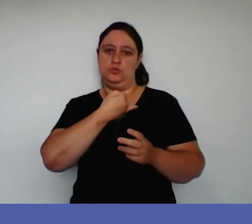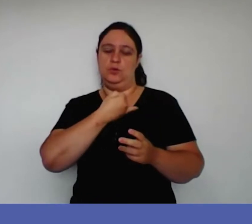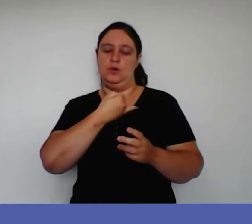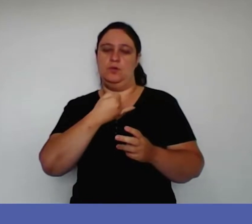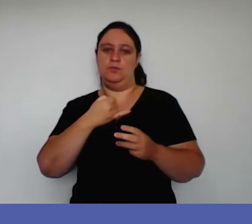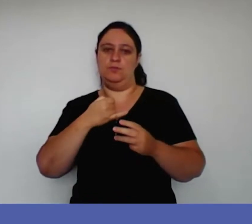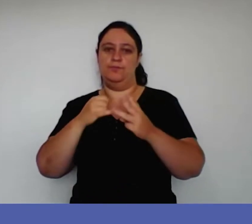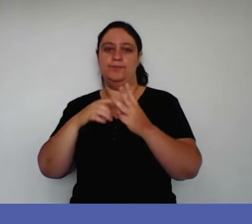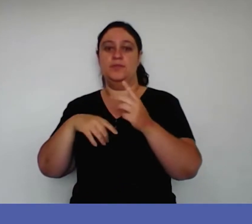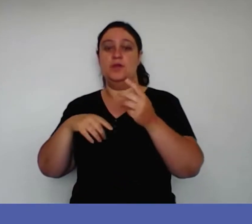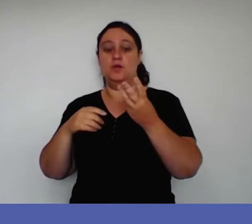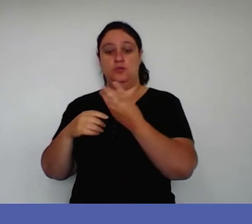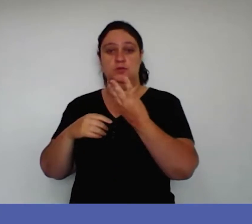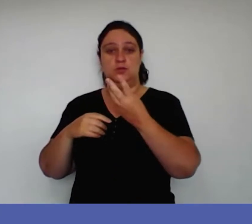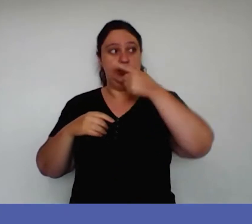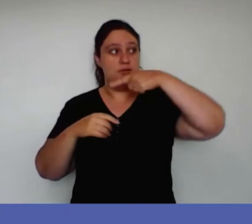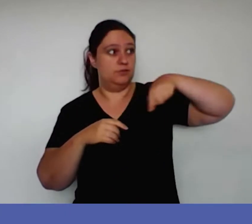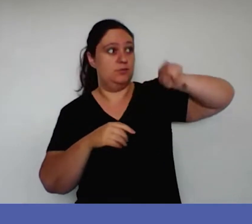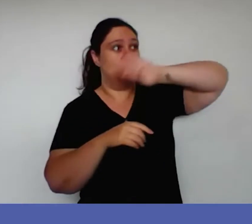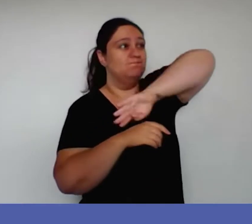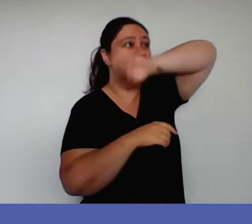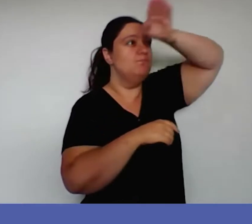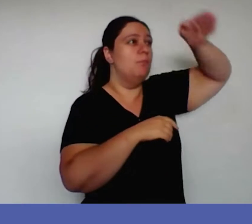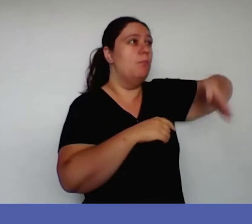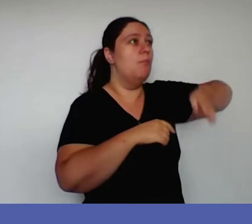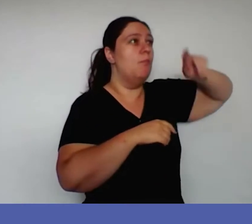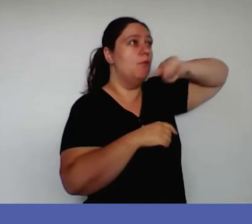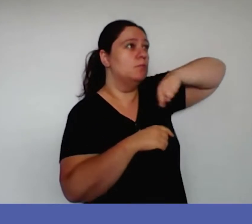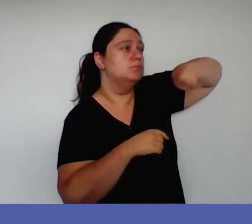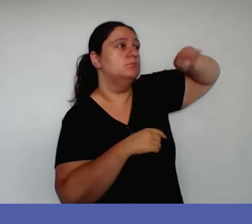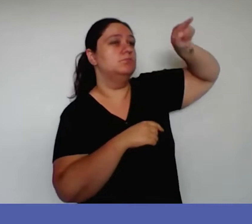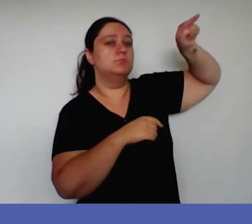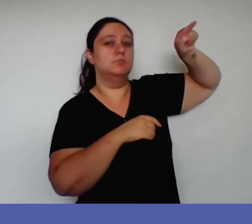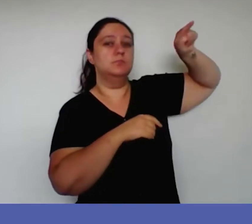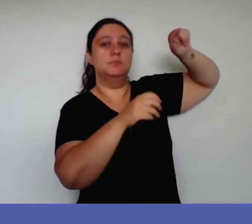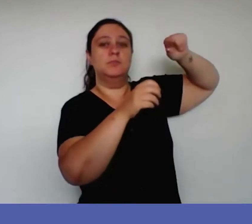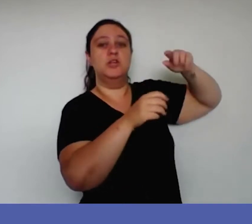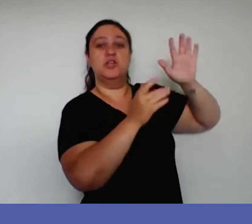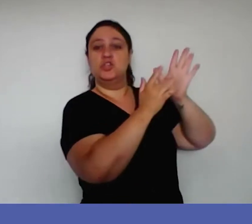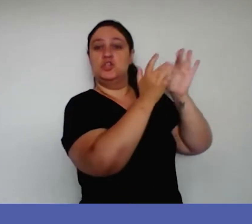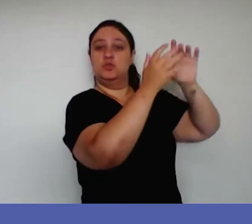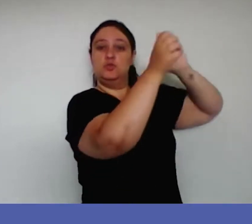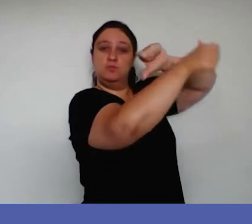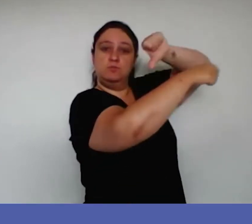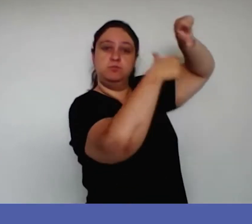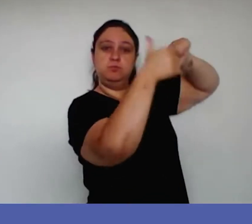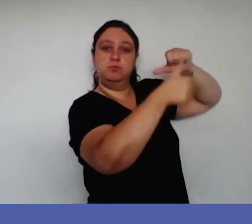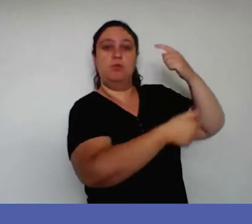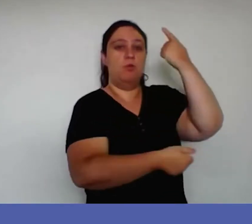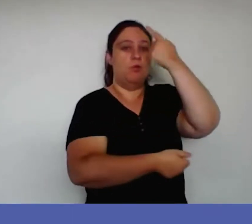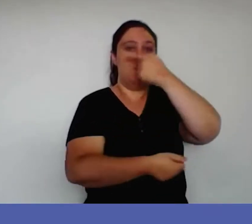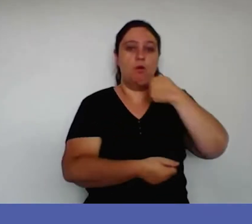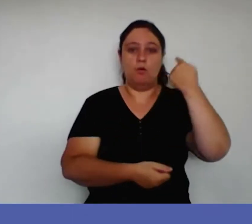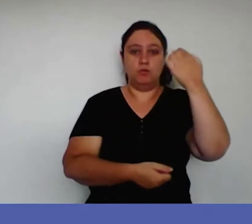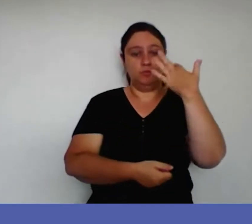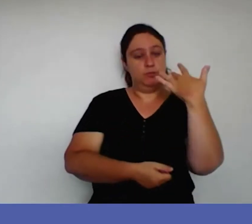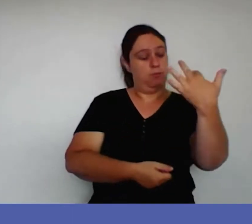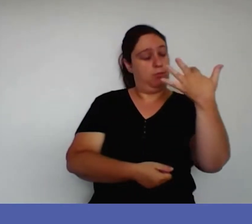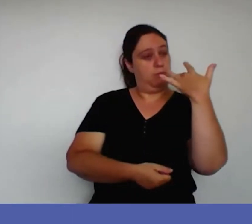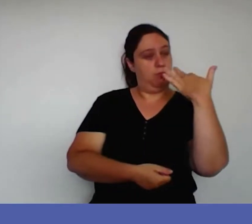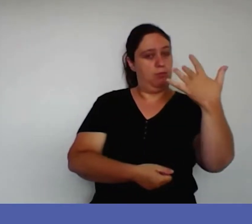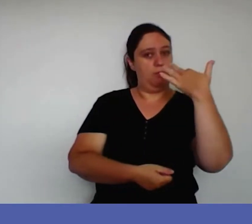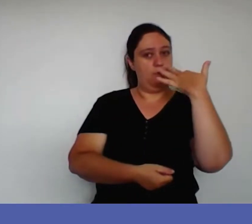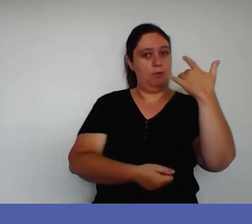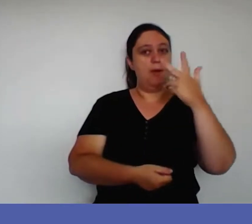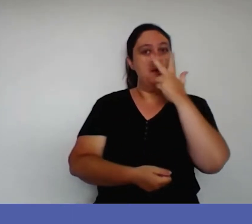Jesus se transfigurou. Ele, né, o seu rosto passou a ser brilhante como o sol, né? As